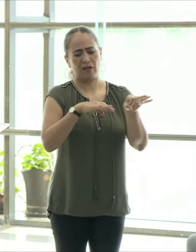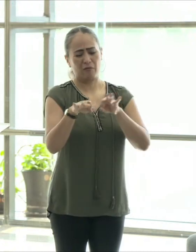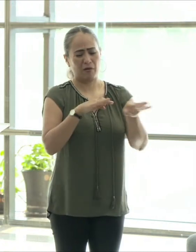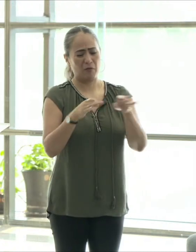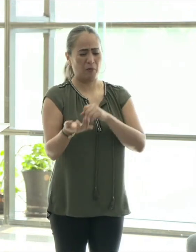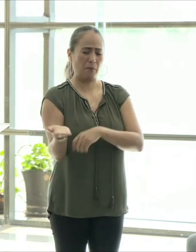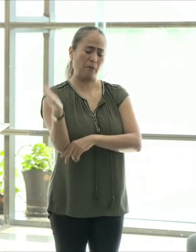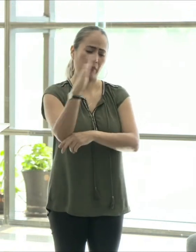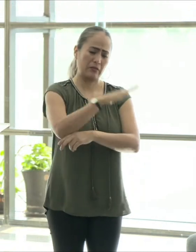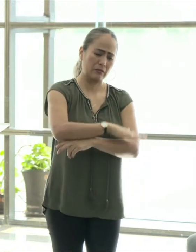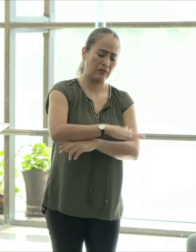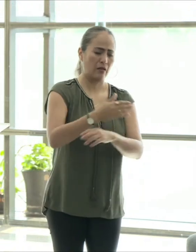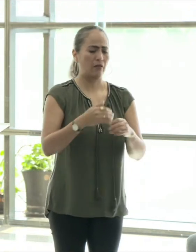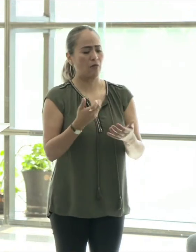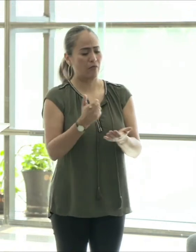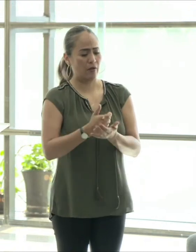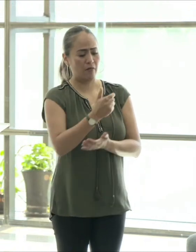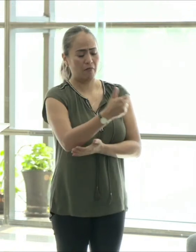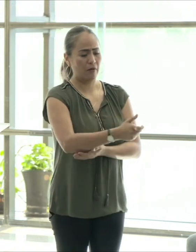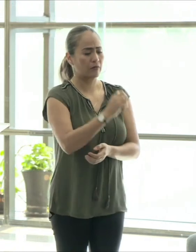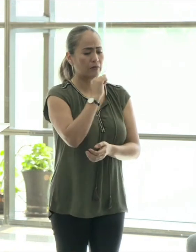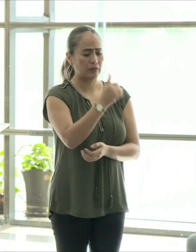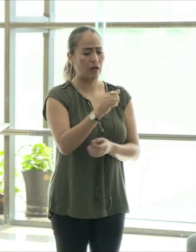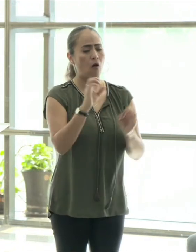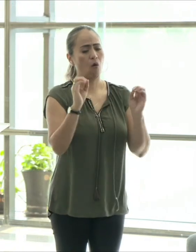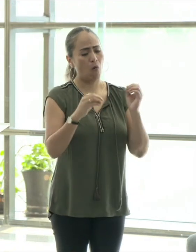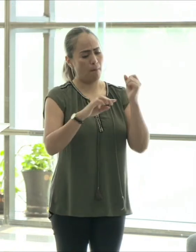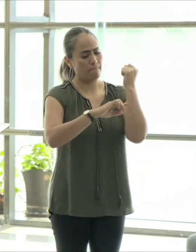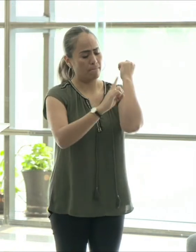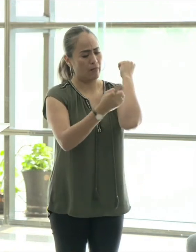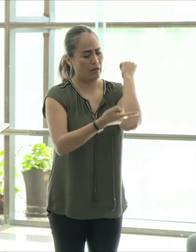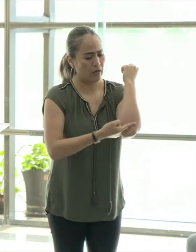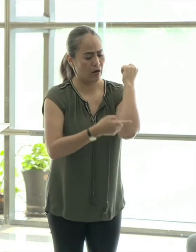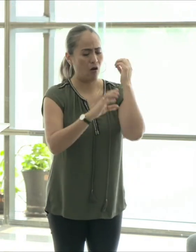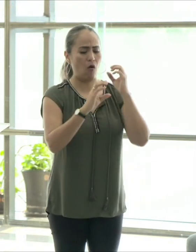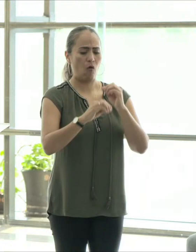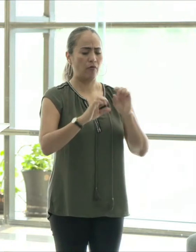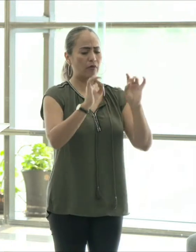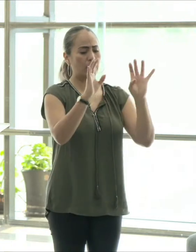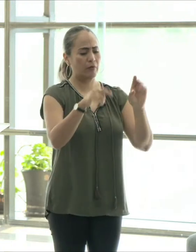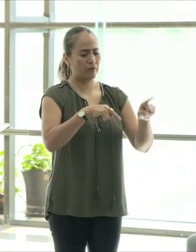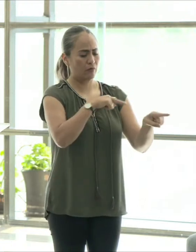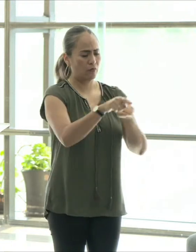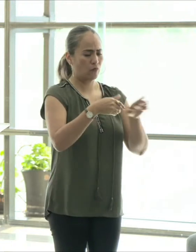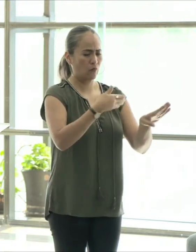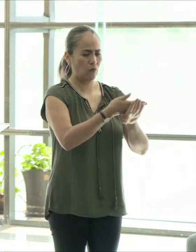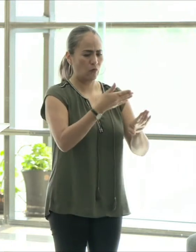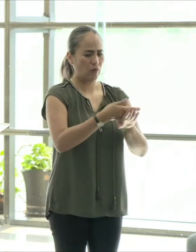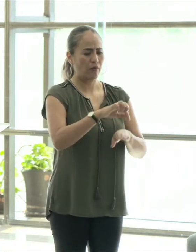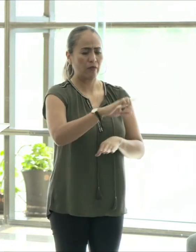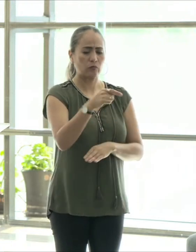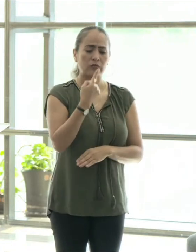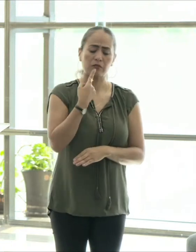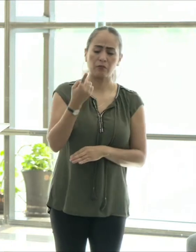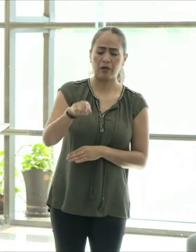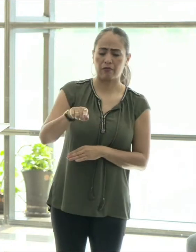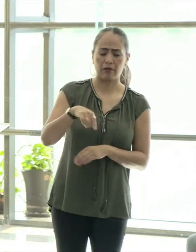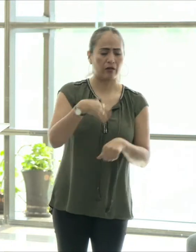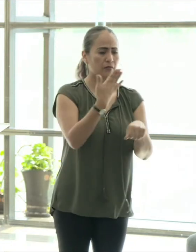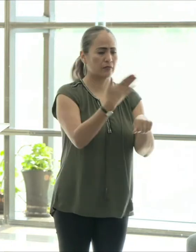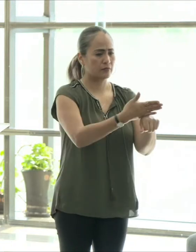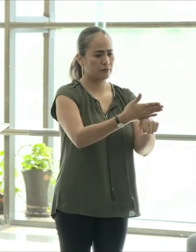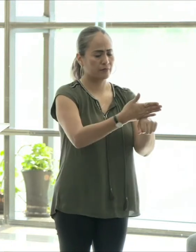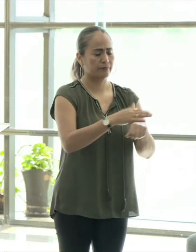penalización laboral en los casos de maternidad y violencia laboral y económica y en este sentido el estudio